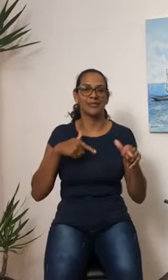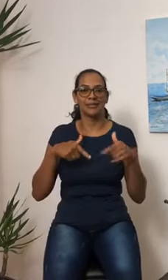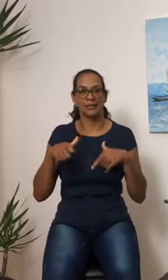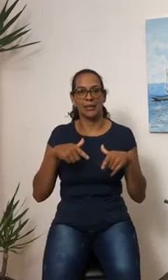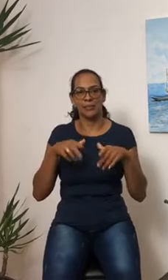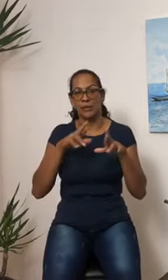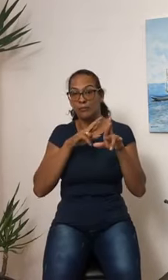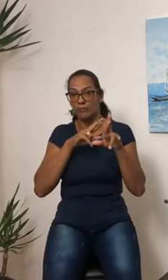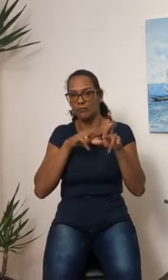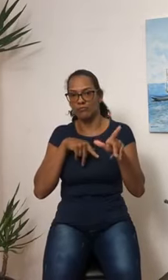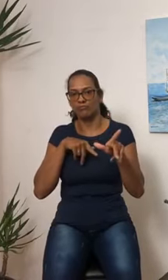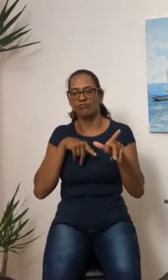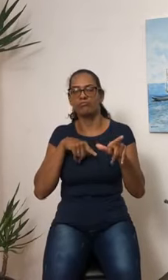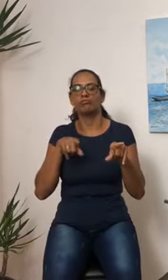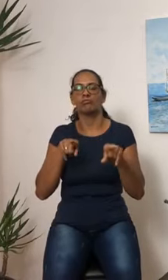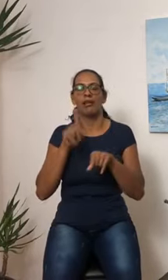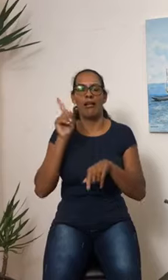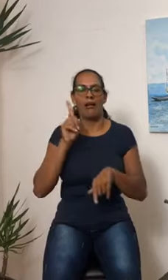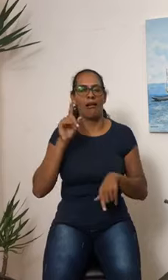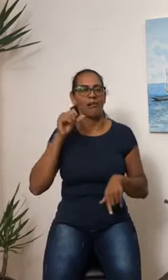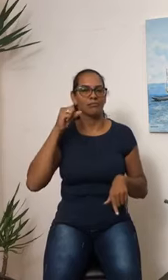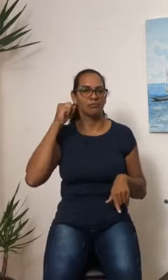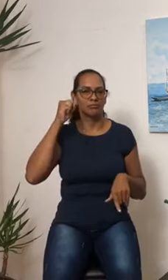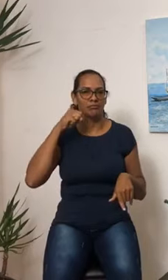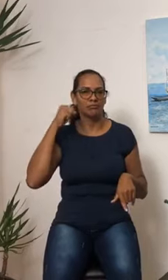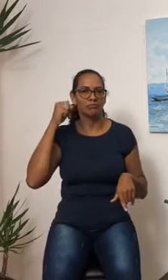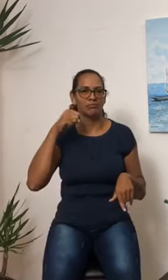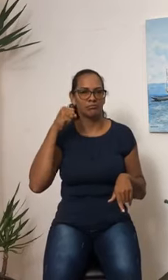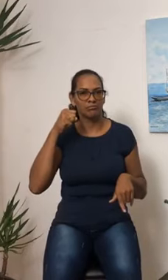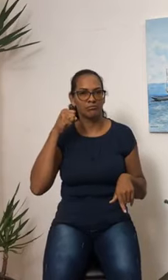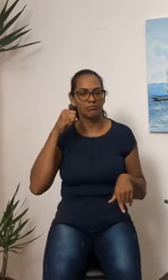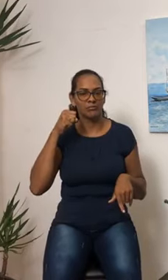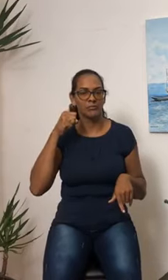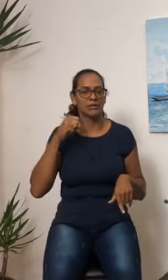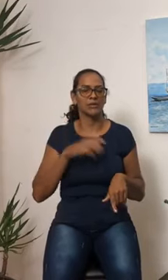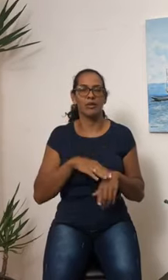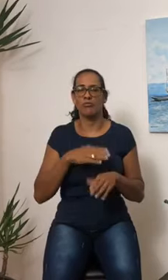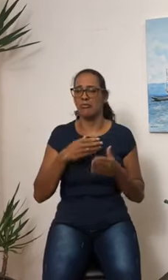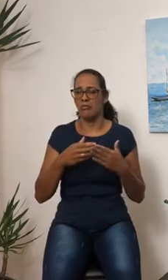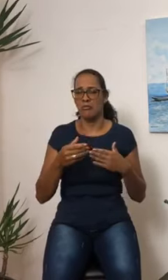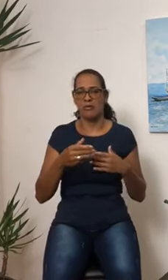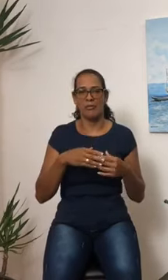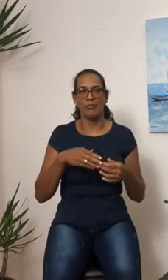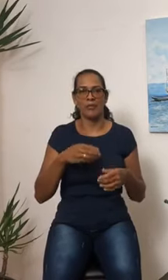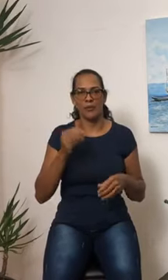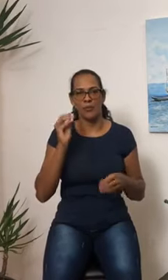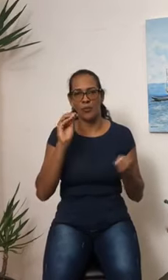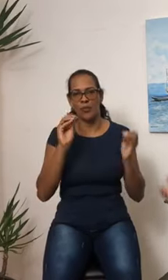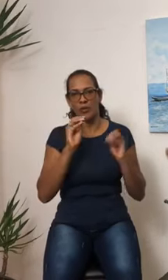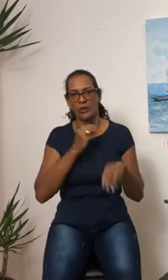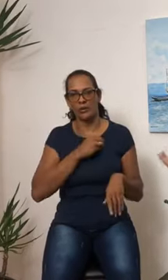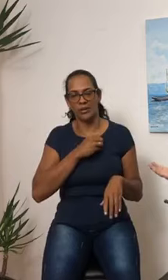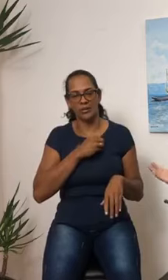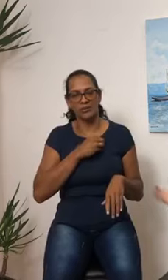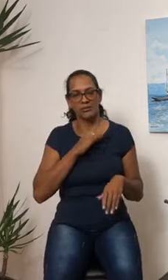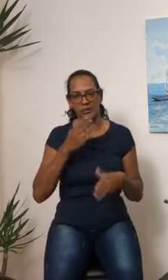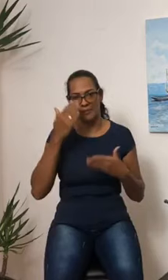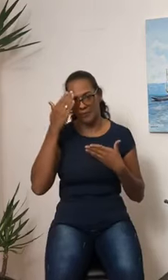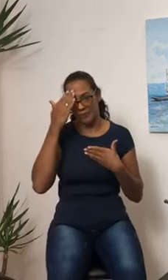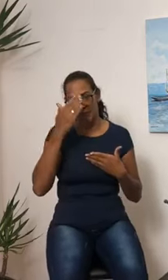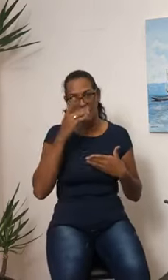diferenciado, no Senado da República, ou na Assembleia, ou o cargo que ocupar. Um beijo no coração, mais uma